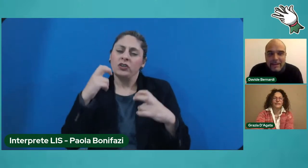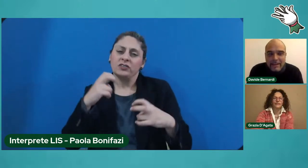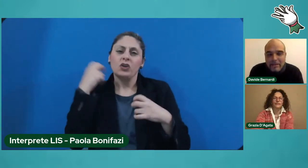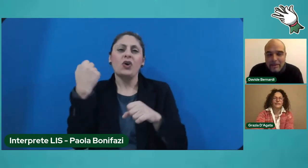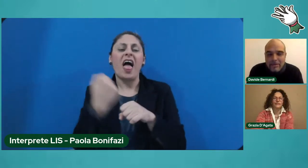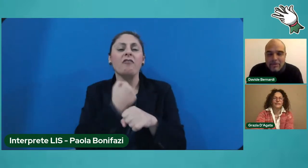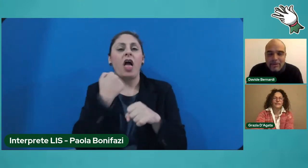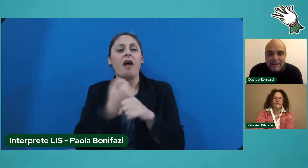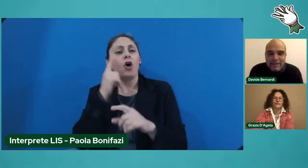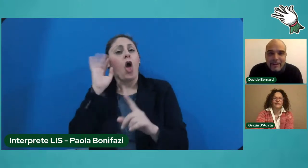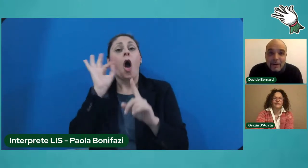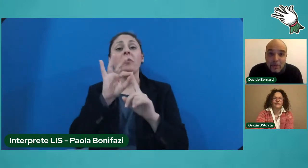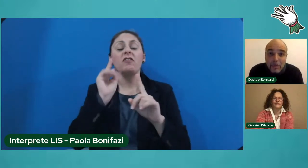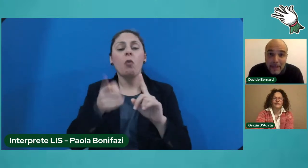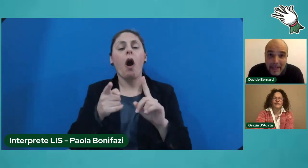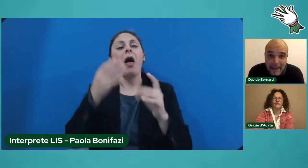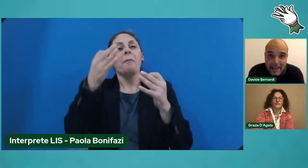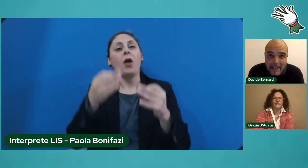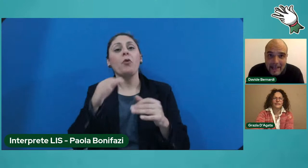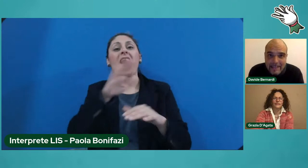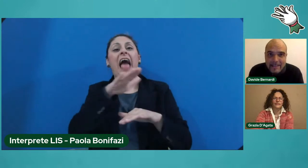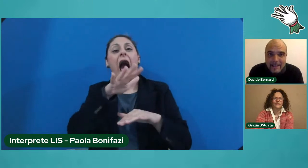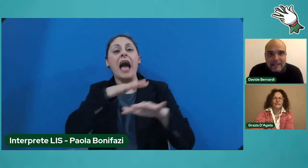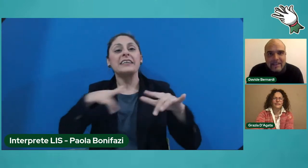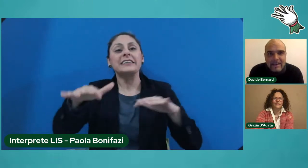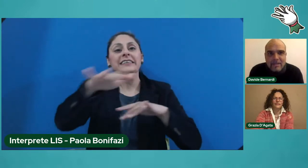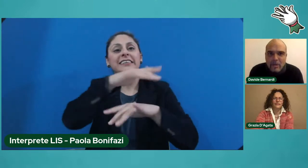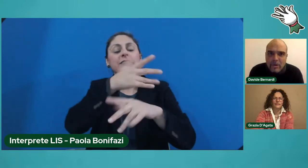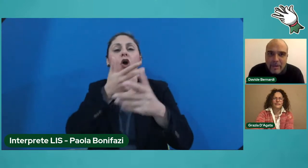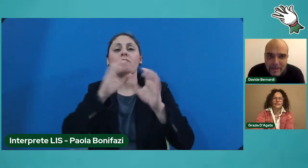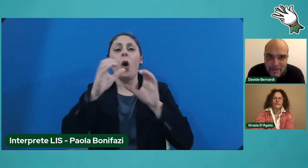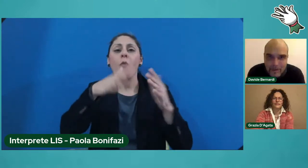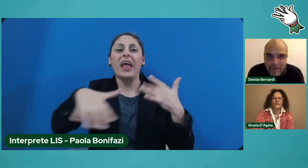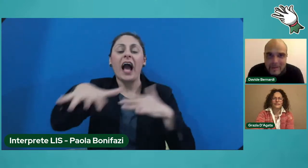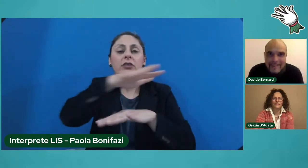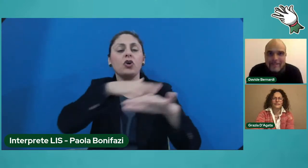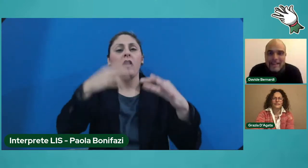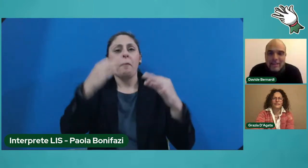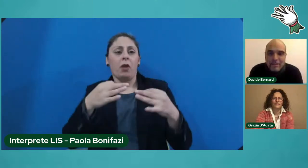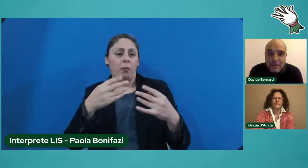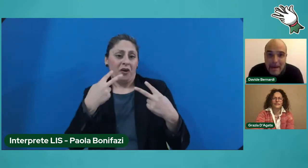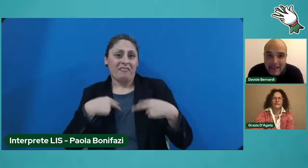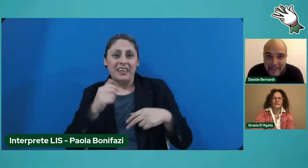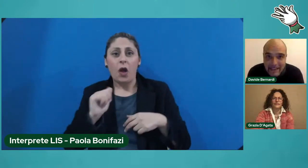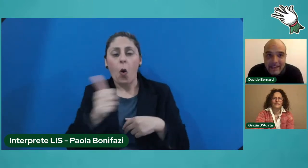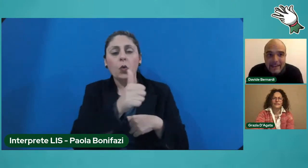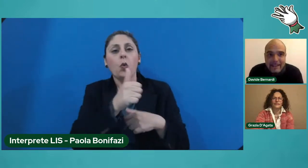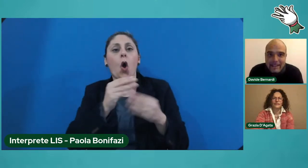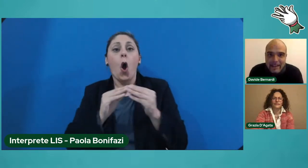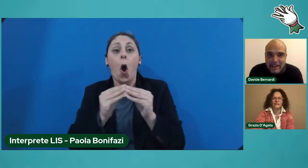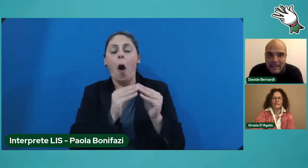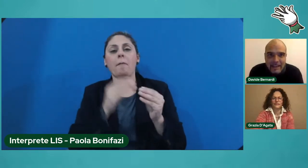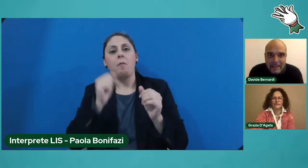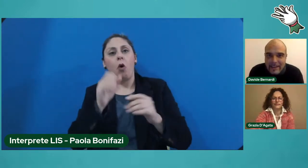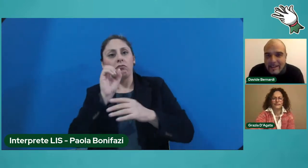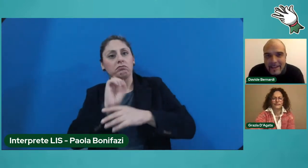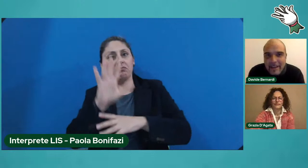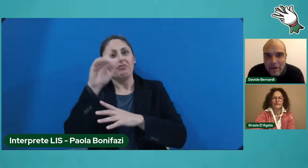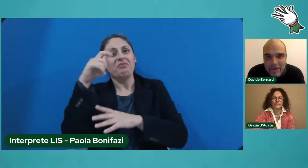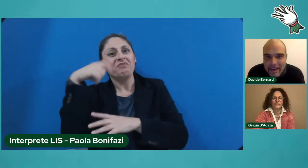proprio sul far comunicare i ragazzi attraverso il loro vissuto, attraverso filmati delle loro vacanze,